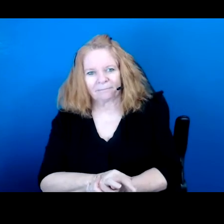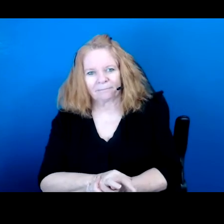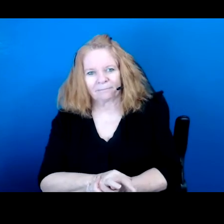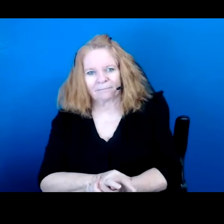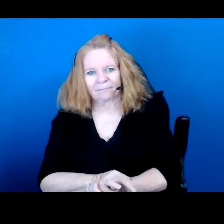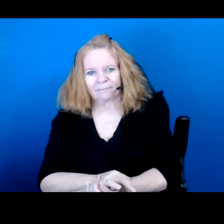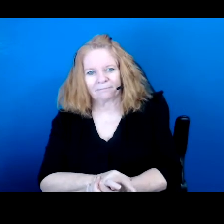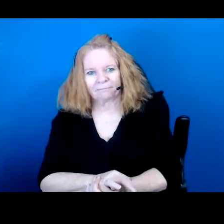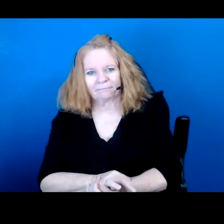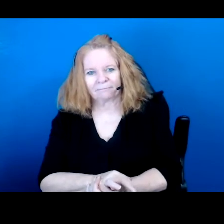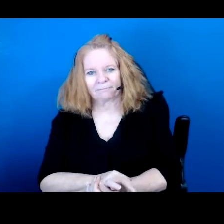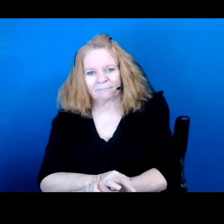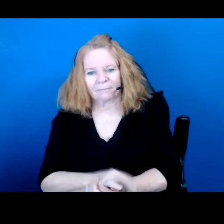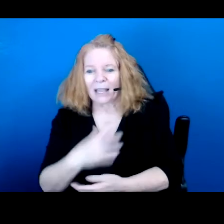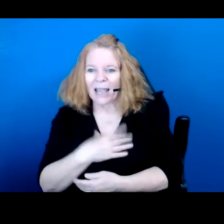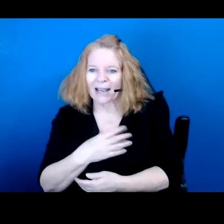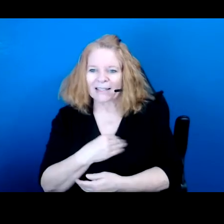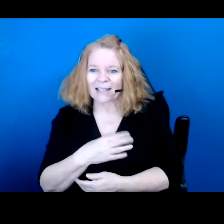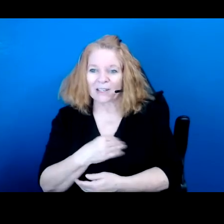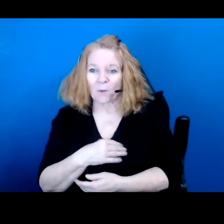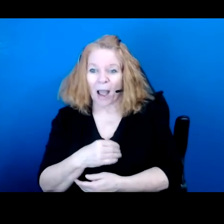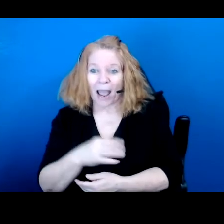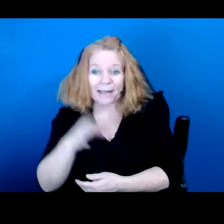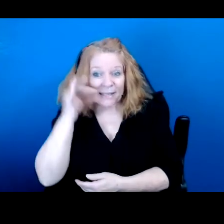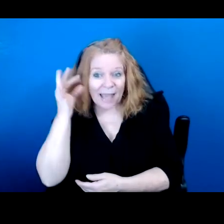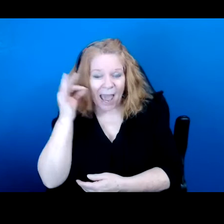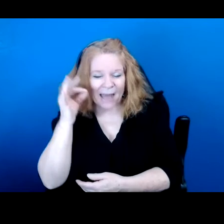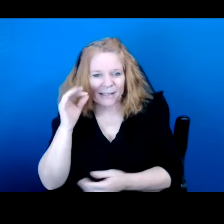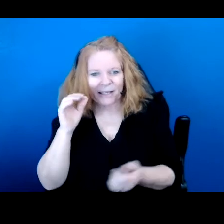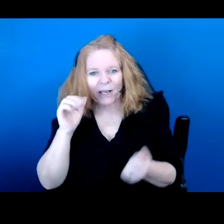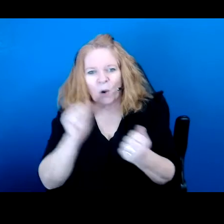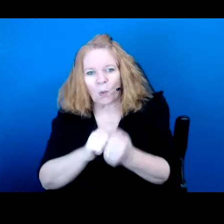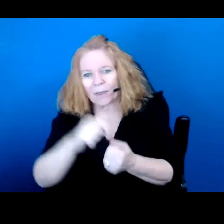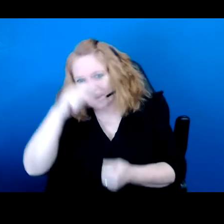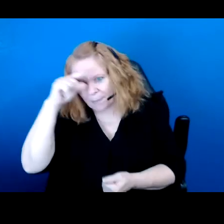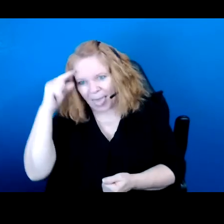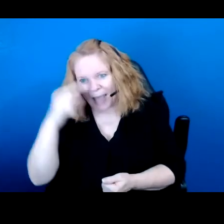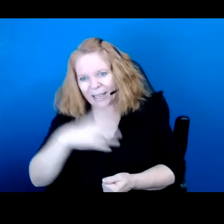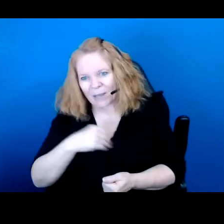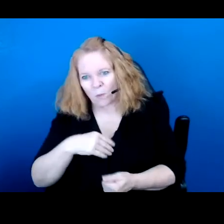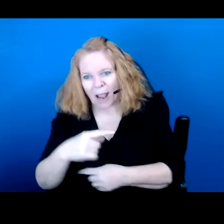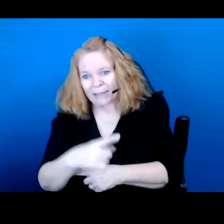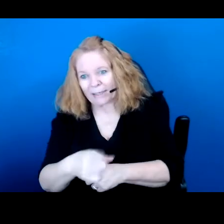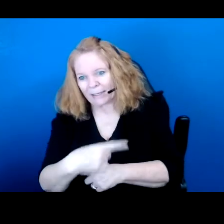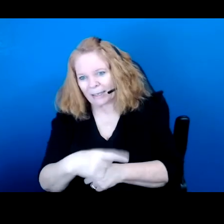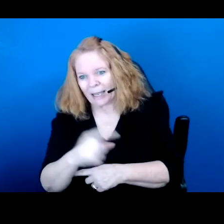y que se quede en su lugar entonces el gato es blanco